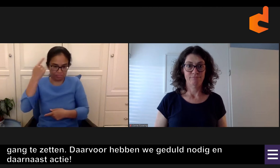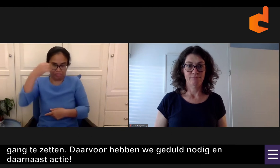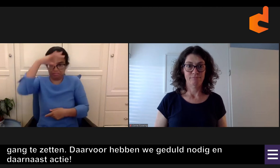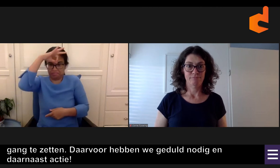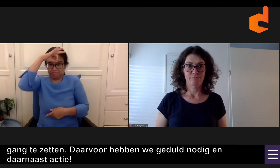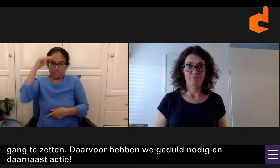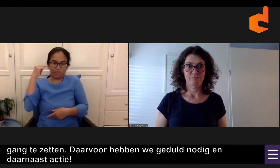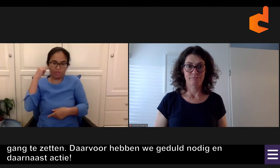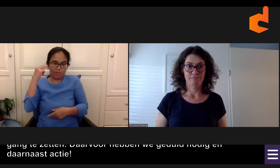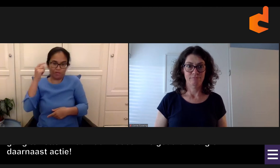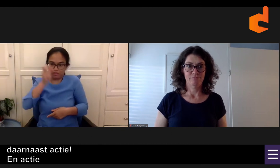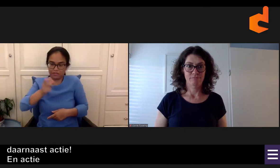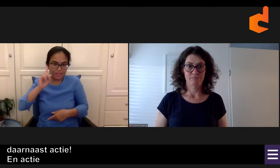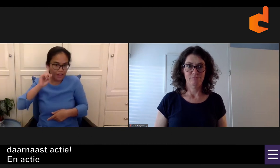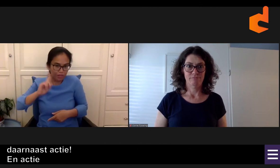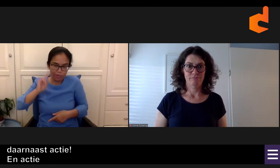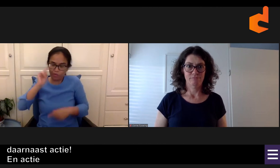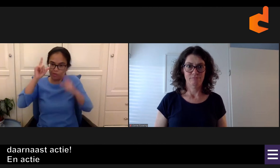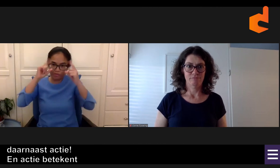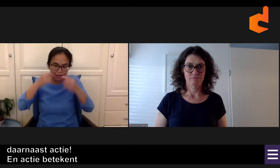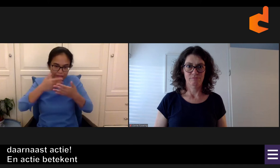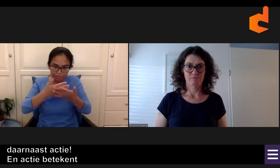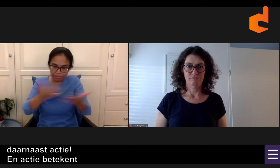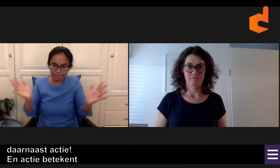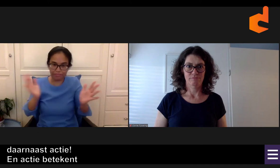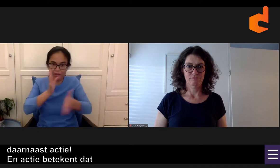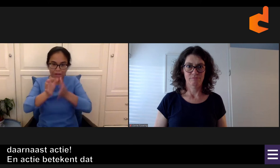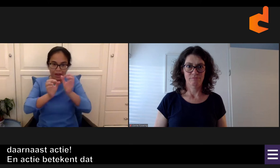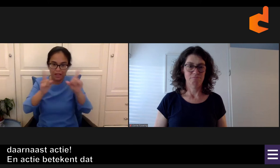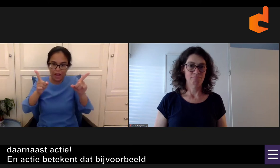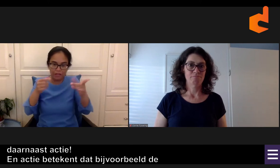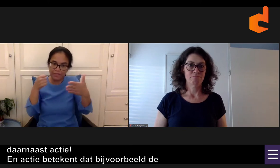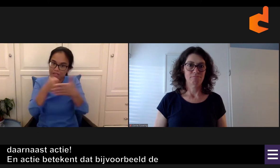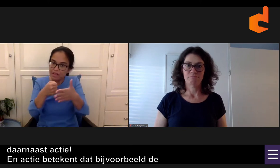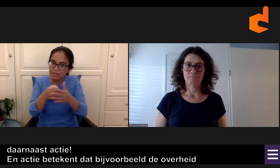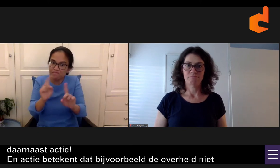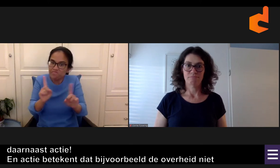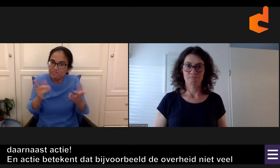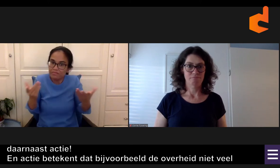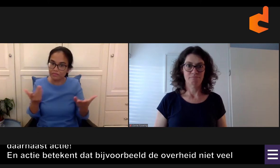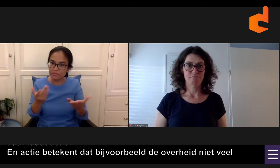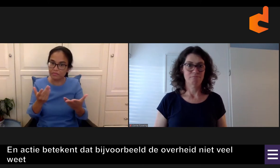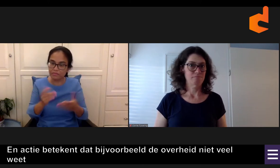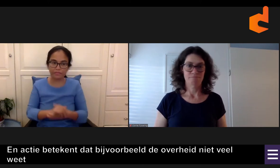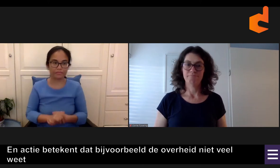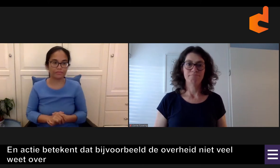En actie betekent dat bijvoorbeeld de overheid niet zo heel veel weet over gebarentaligen, doven, doofblinden,